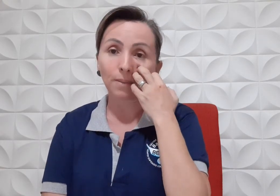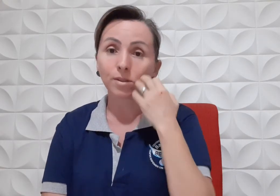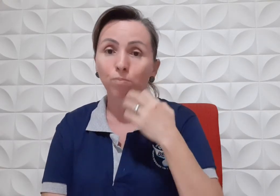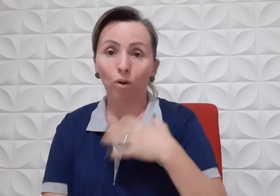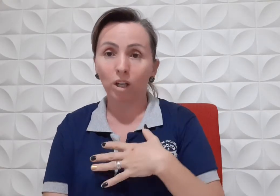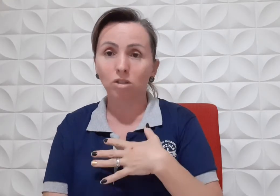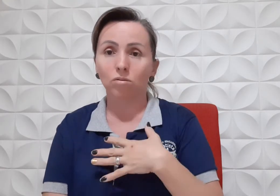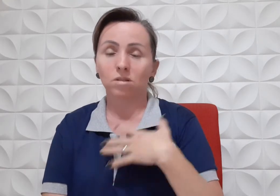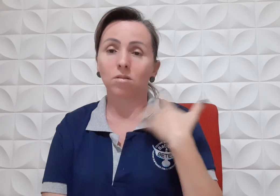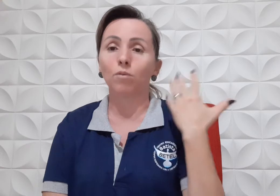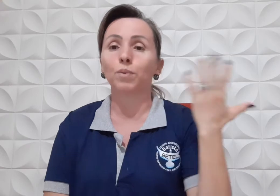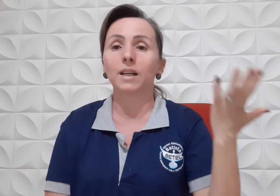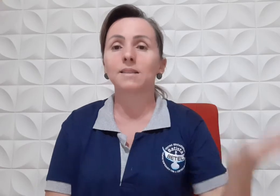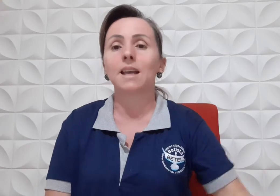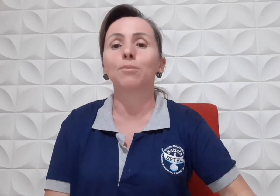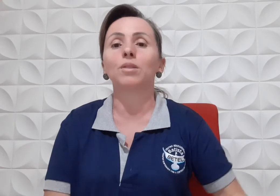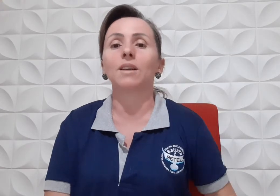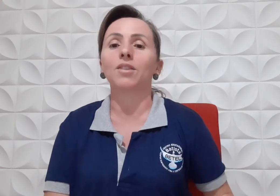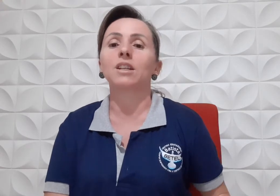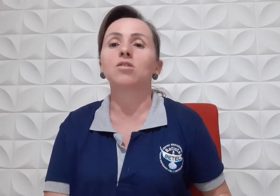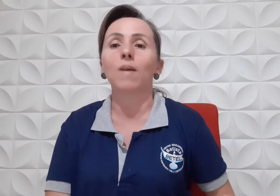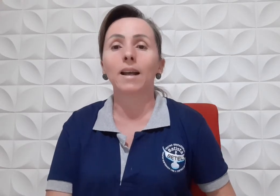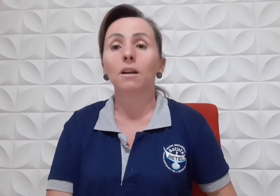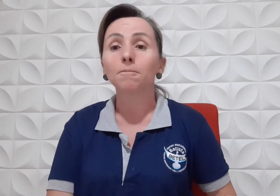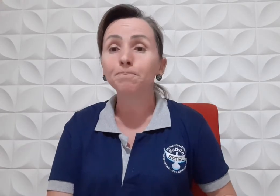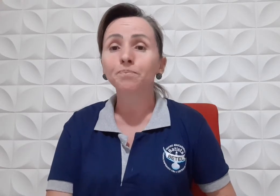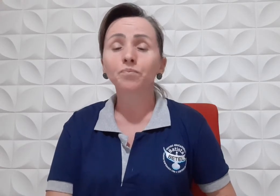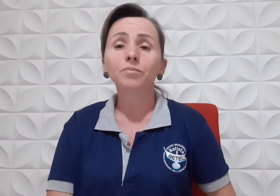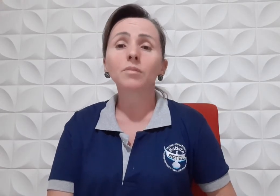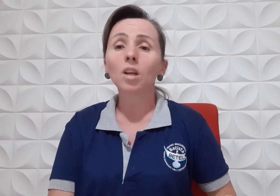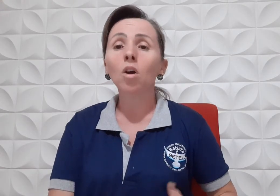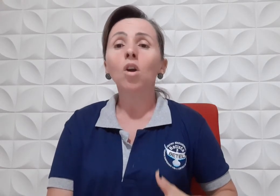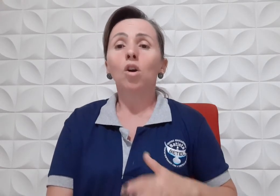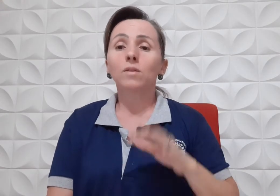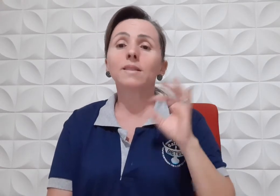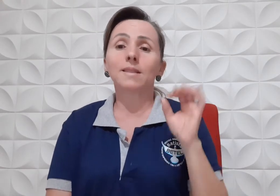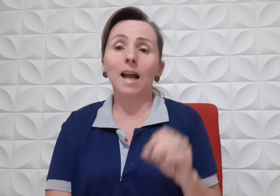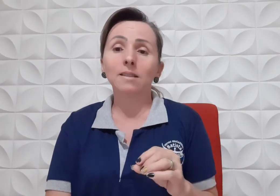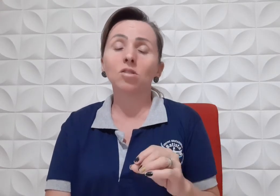problemas políticos, como por exemplo da Venezuela, os Estados